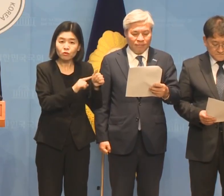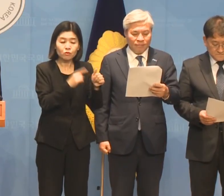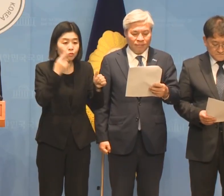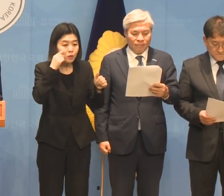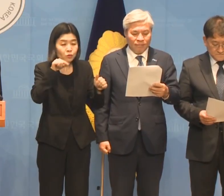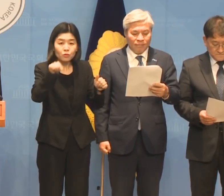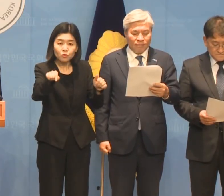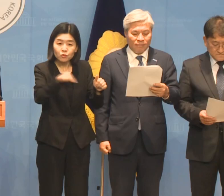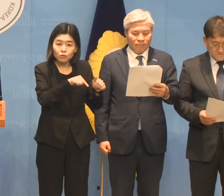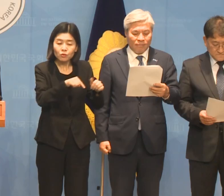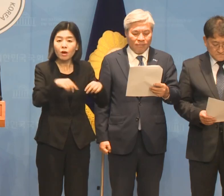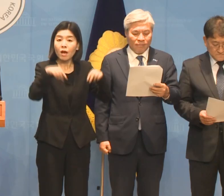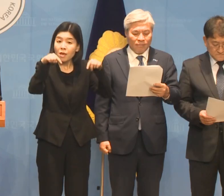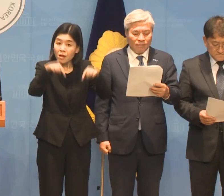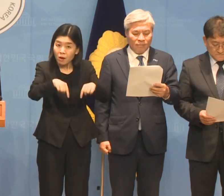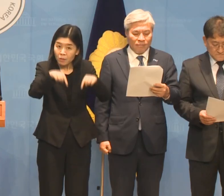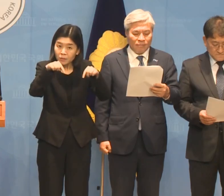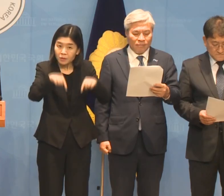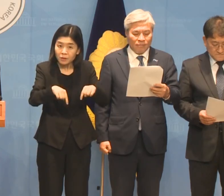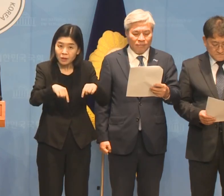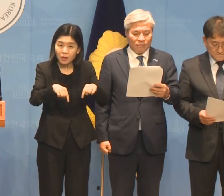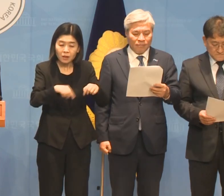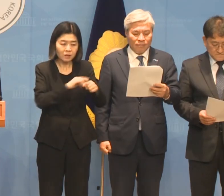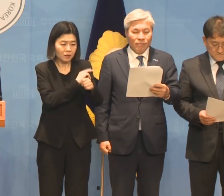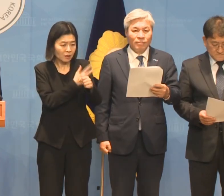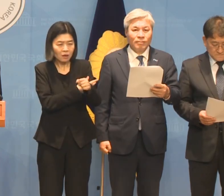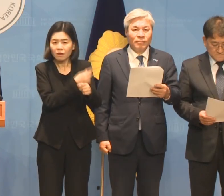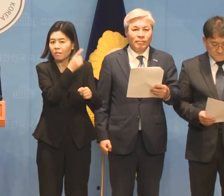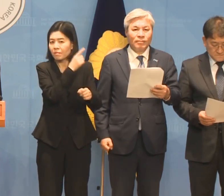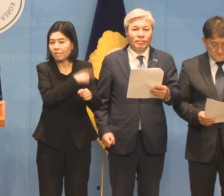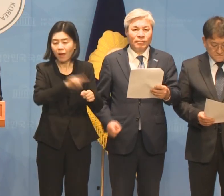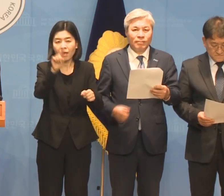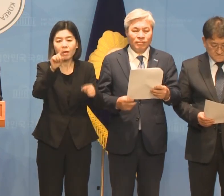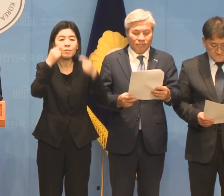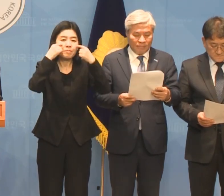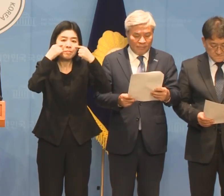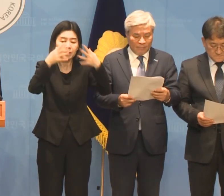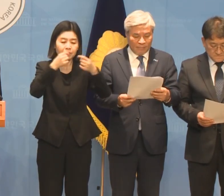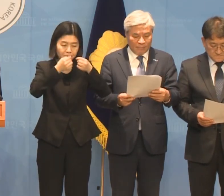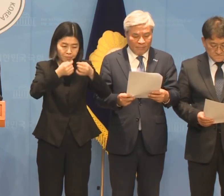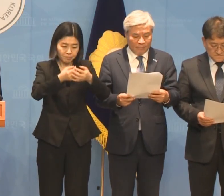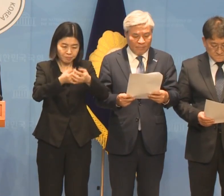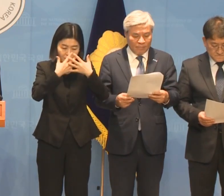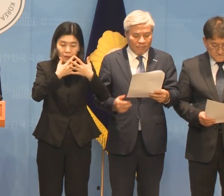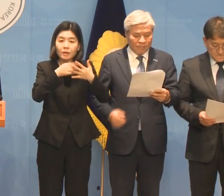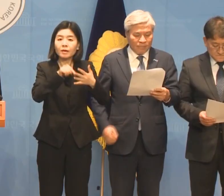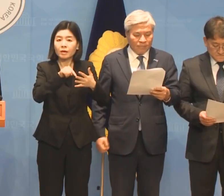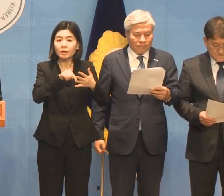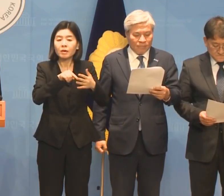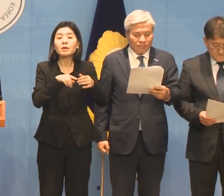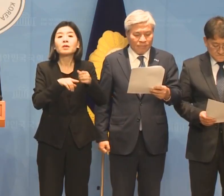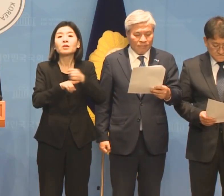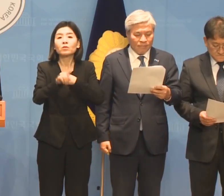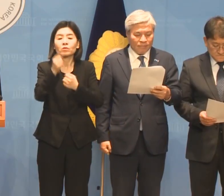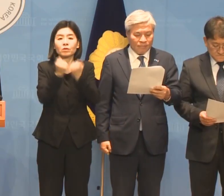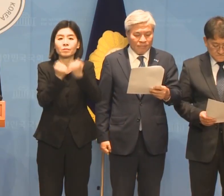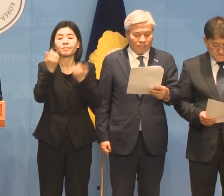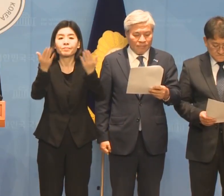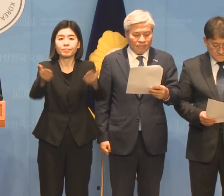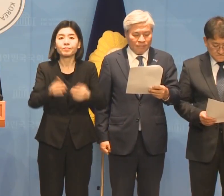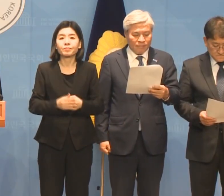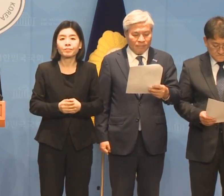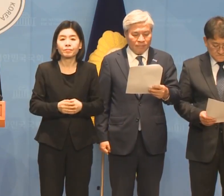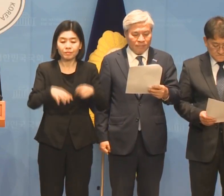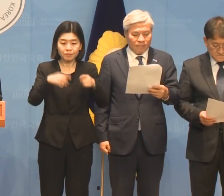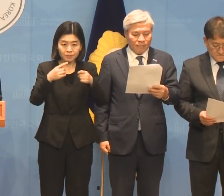미국과 협상할 어떤 자격도 없다는 사실이 더욱 명확해졌습니다. 그 이유를 말씀드리겠습니다. 첫